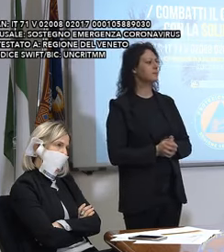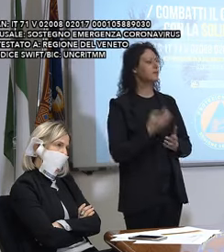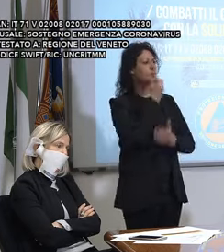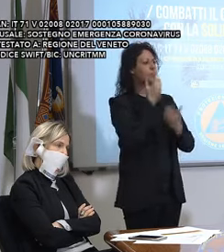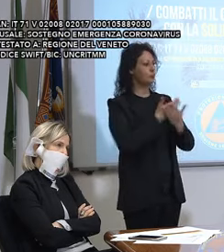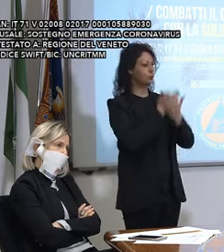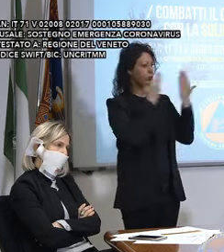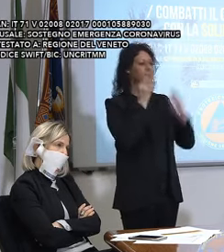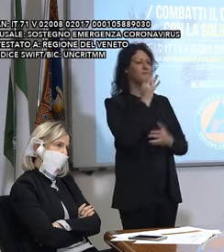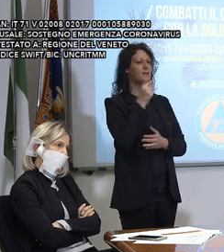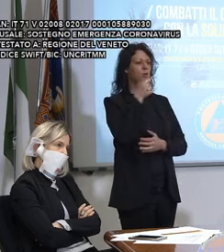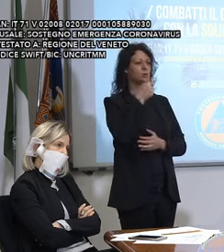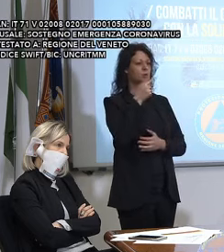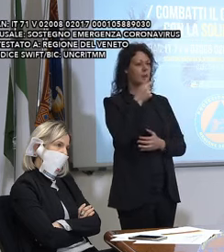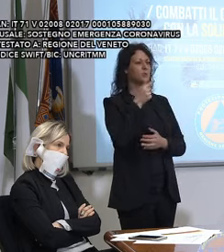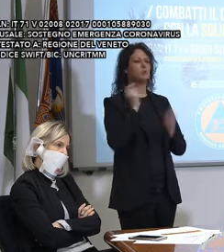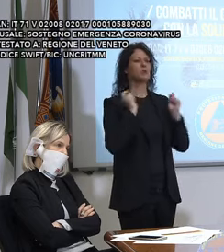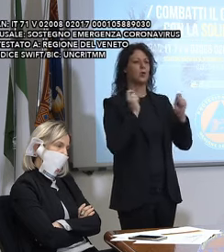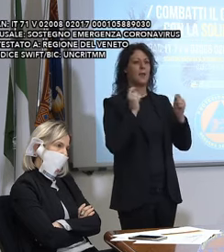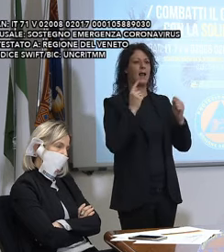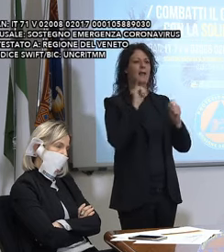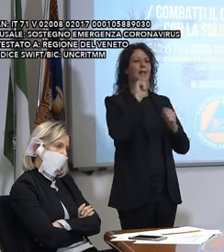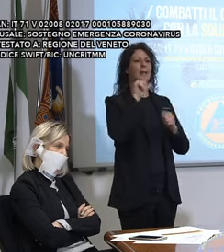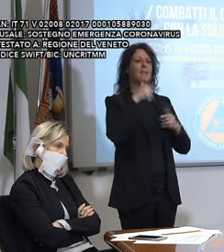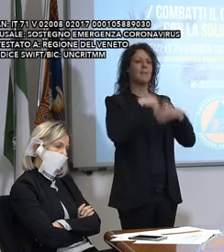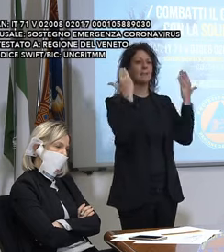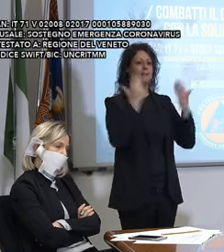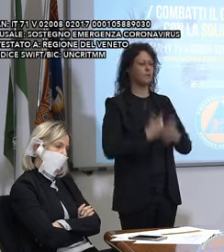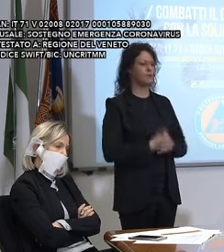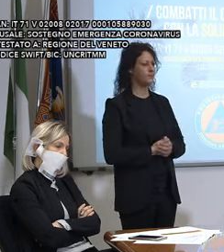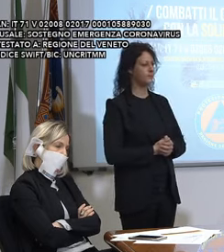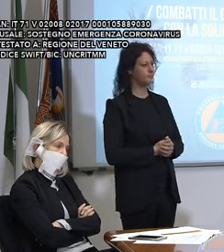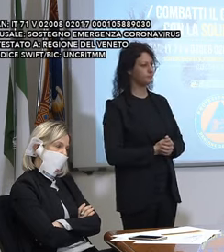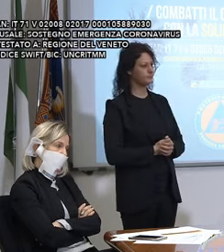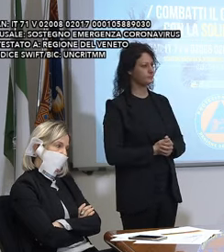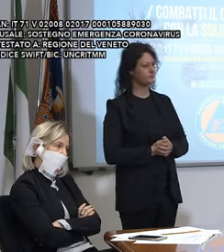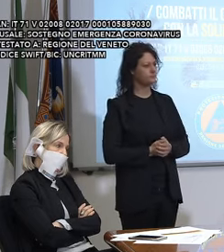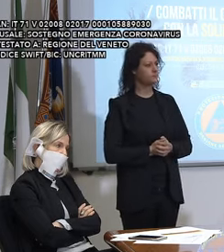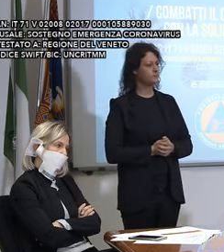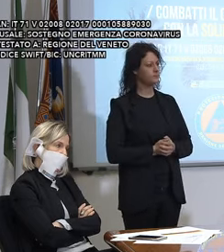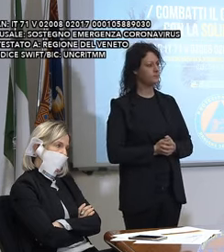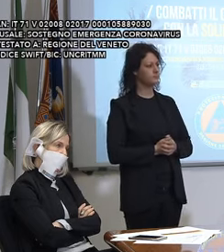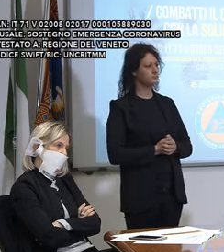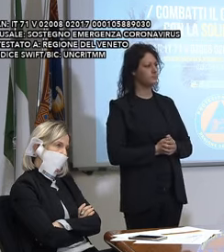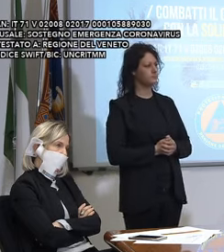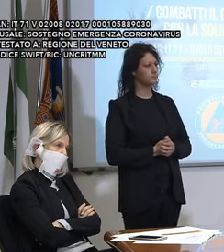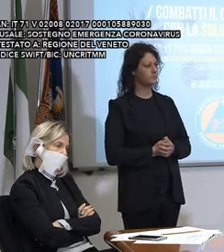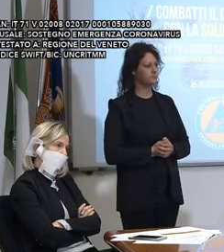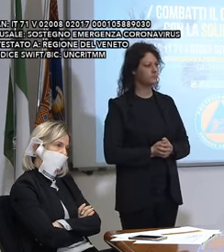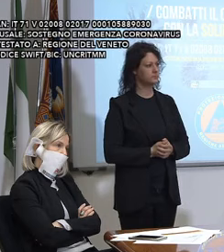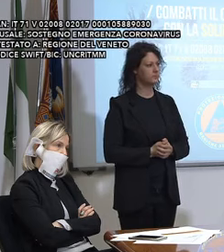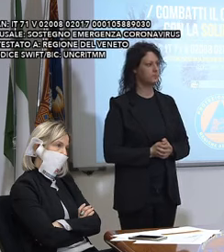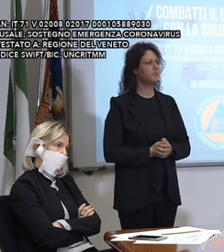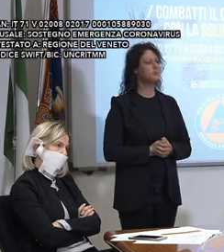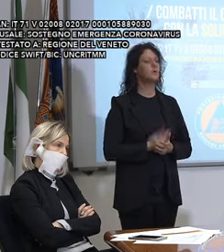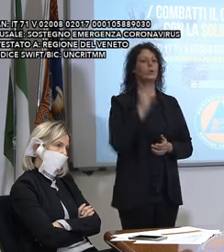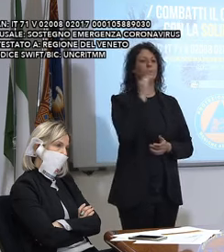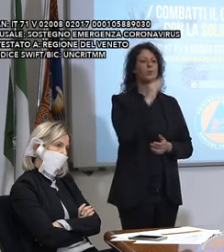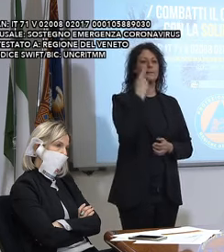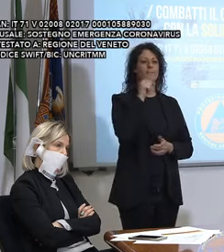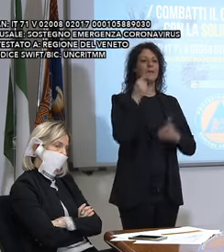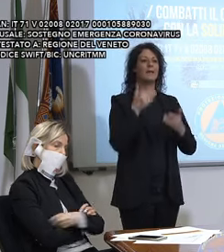buongiorno, Filippo Tosato del mattino. Filippo Tosato mattino. E dunque, per quanto riguarda la riapertura,